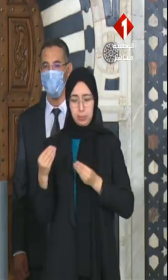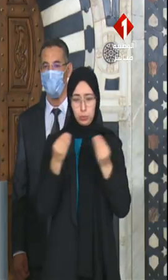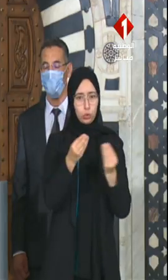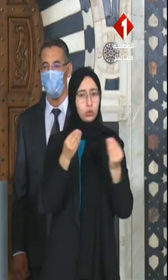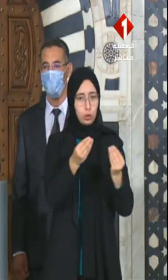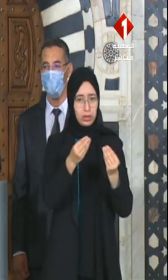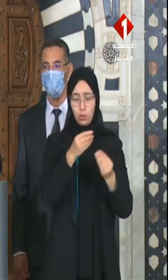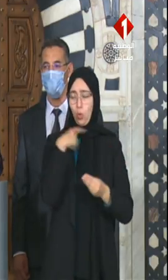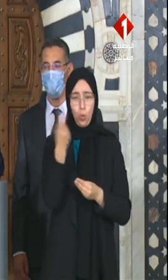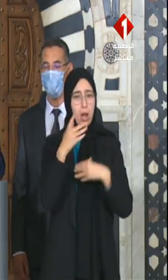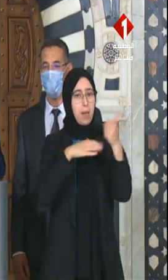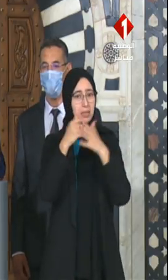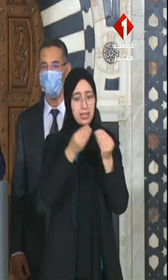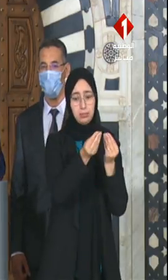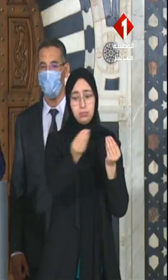في الخطوط الأولى.